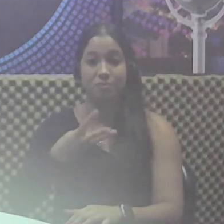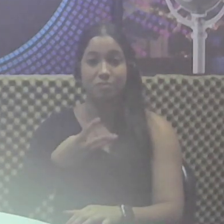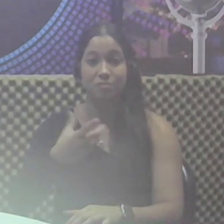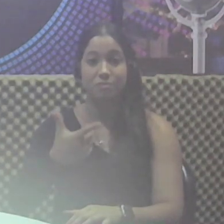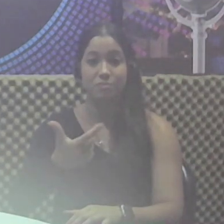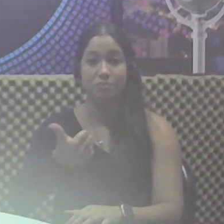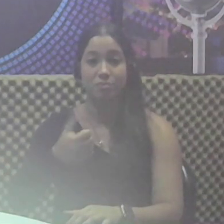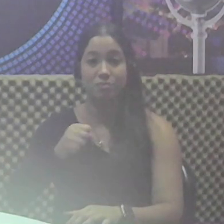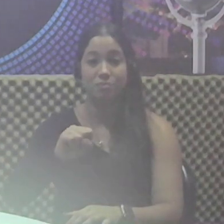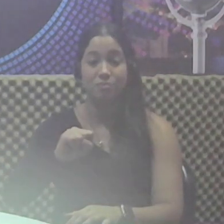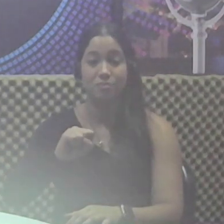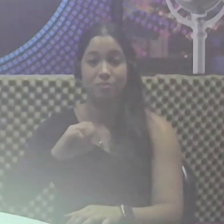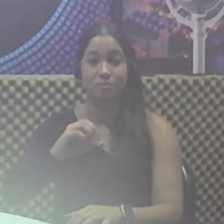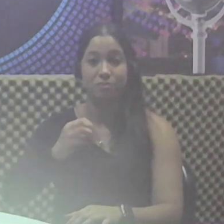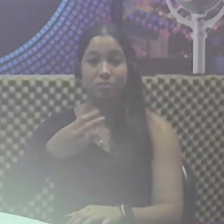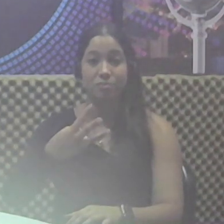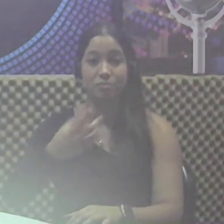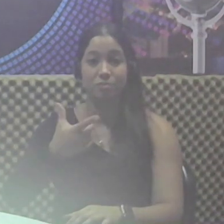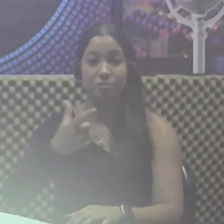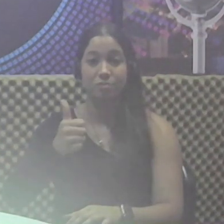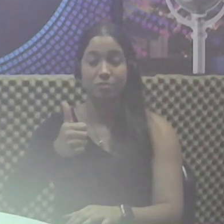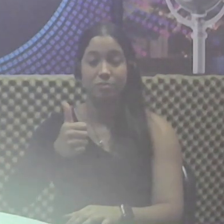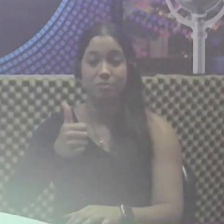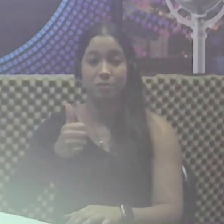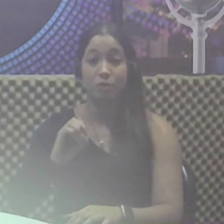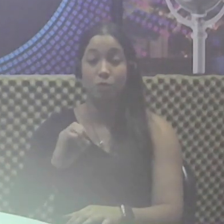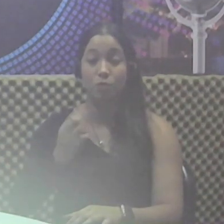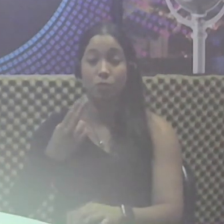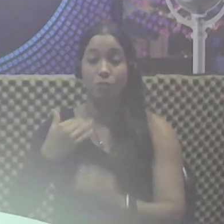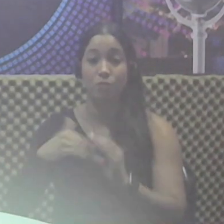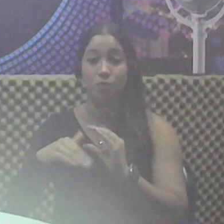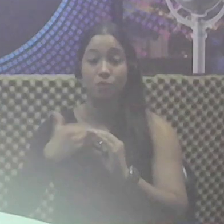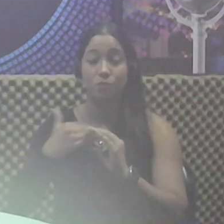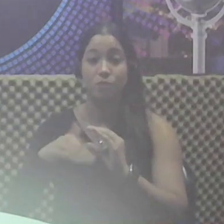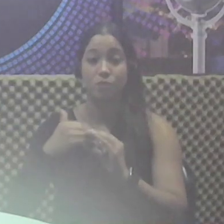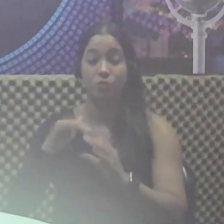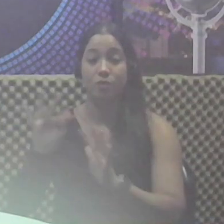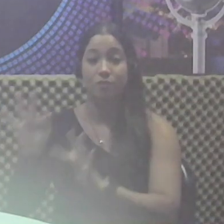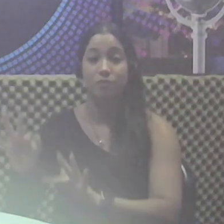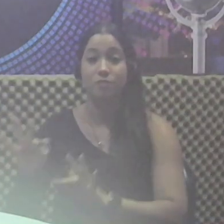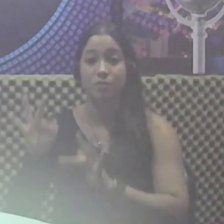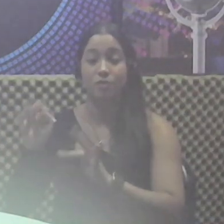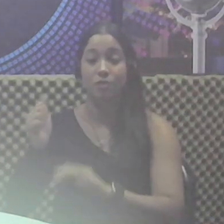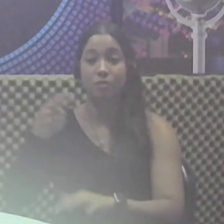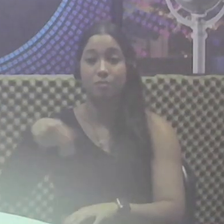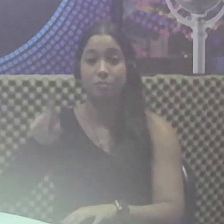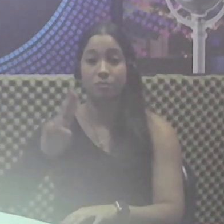34 3218 0321 ou pelo e-mail